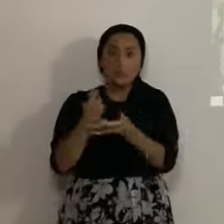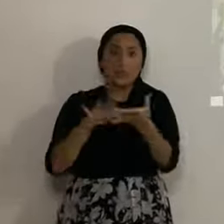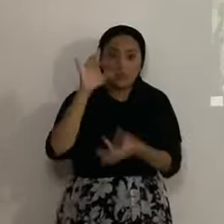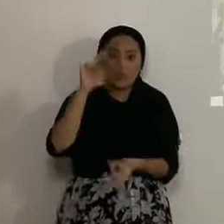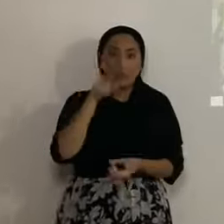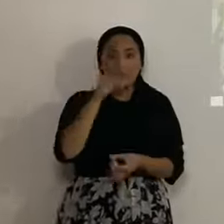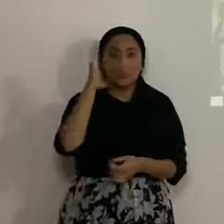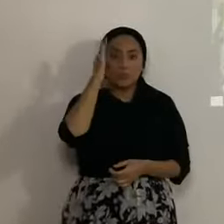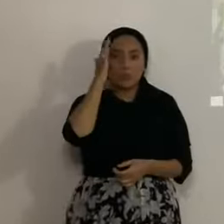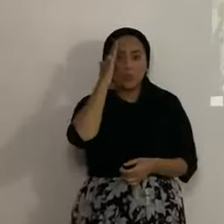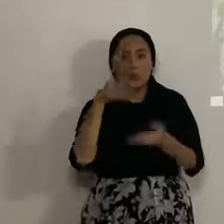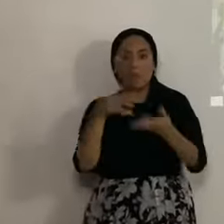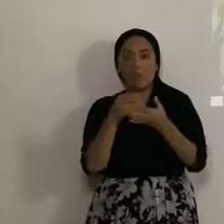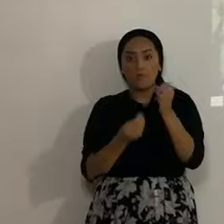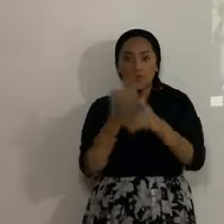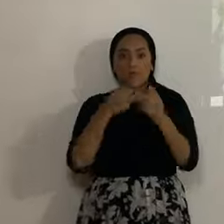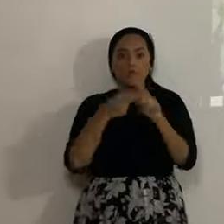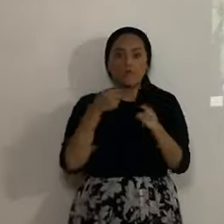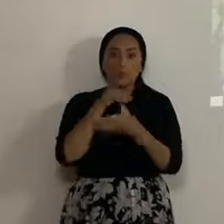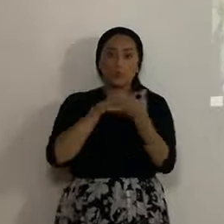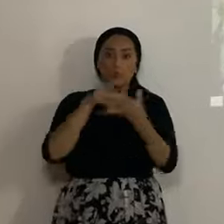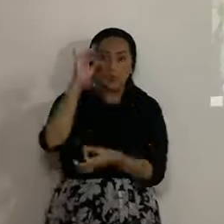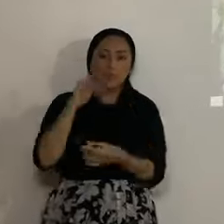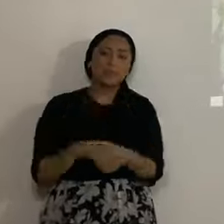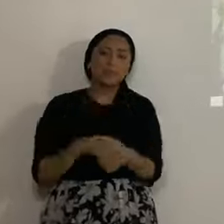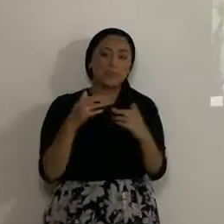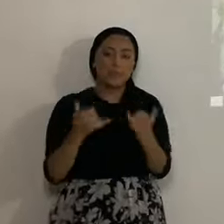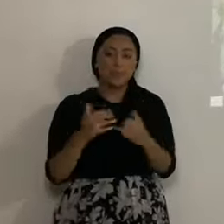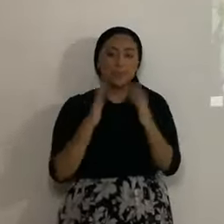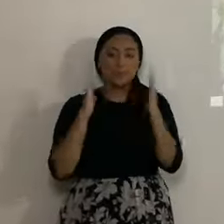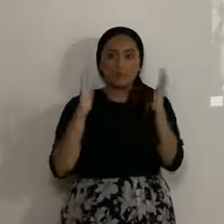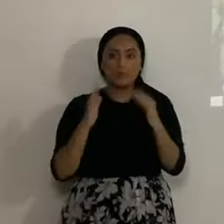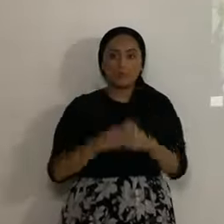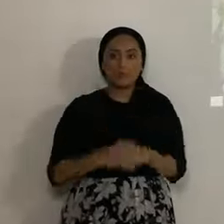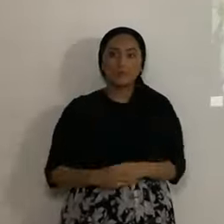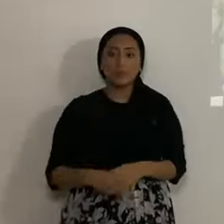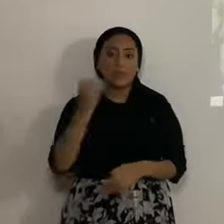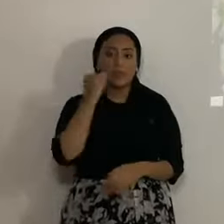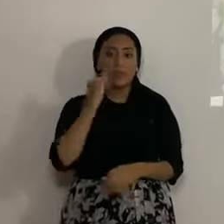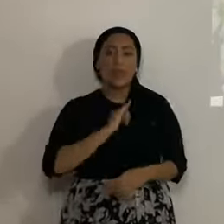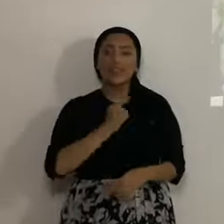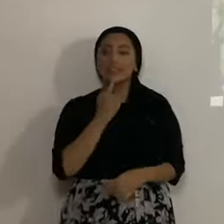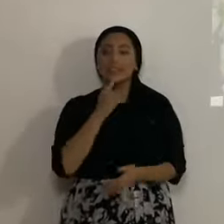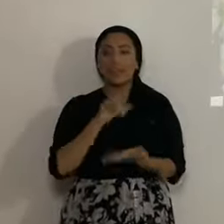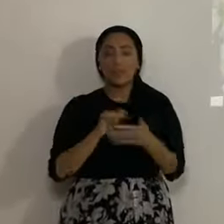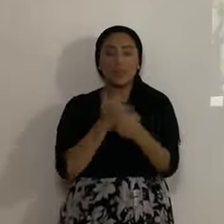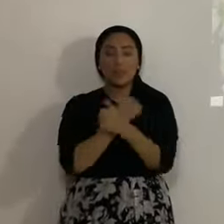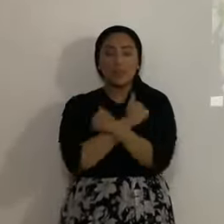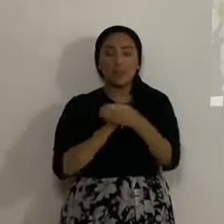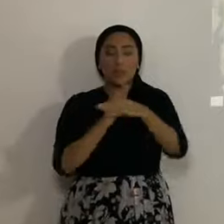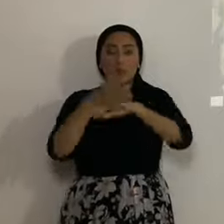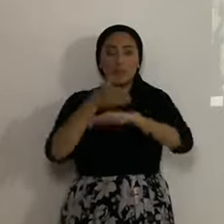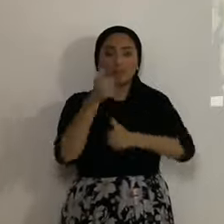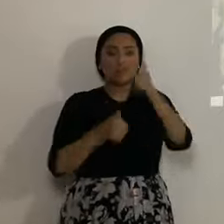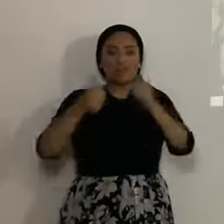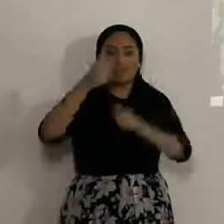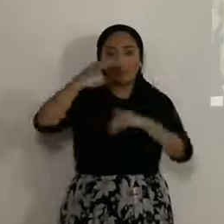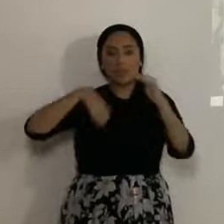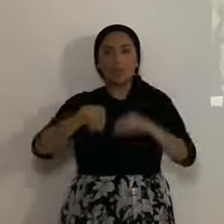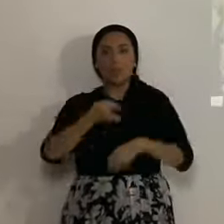Santo, como tú lo conociste, los frutos del Bajacodes. Entonces, a ver, si yo dije que el amor, pasa por alto, la